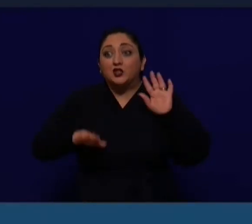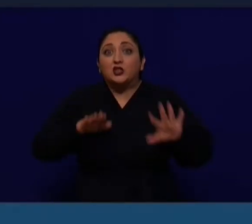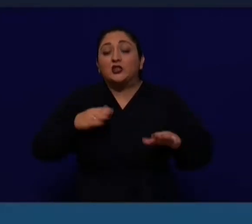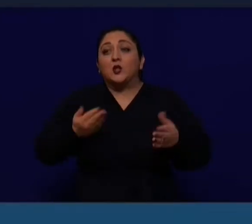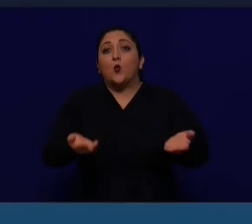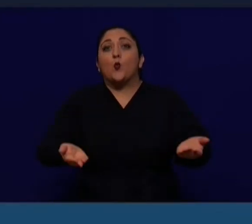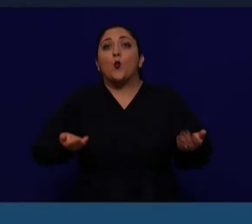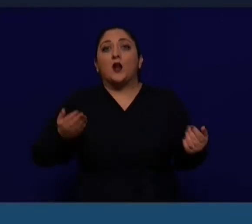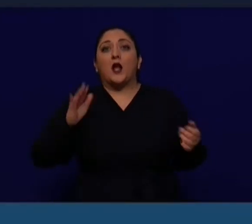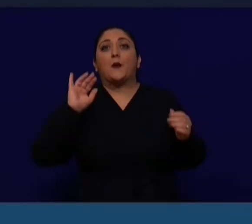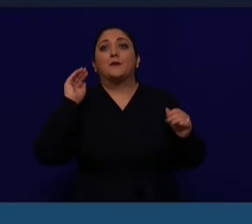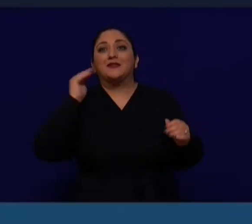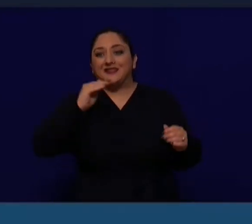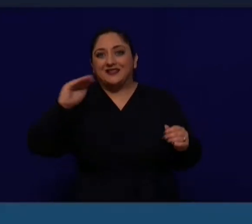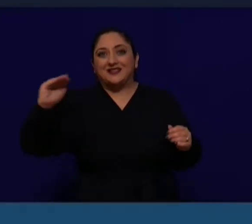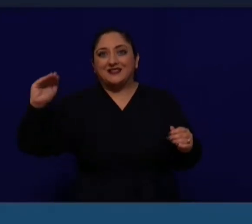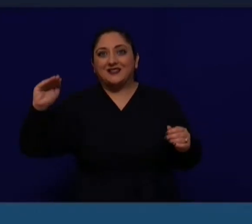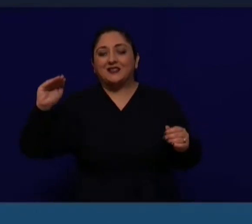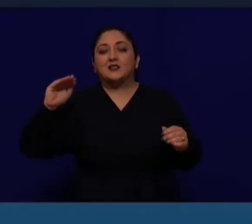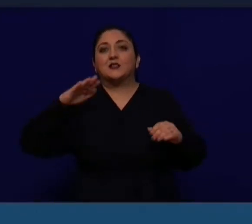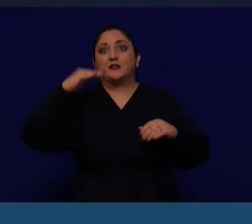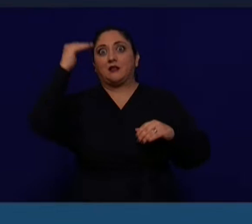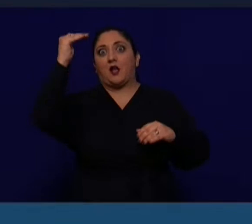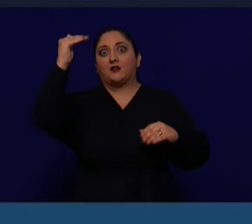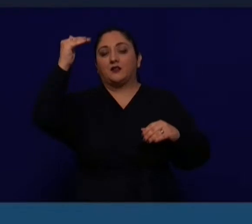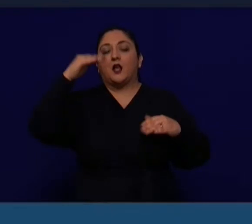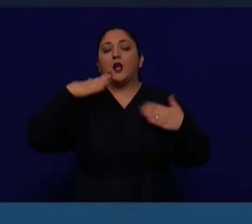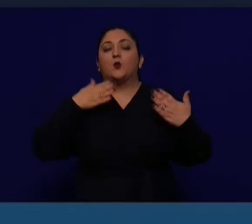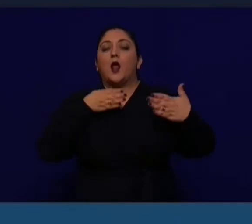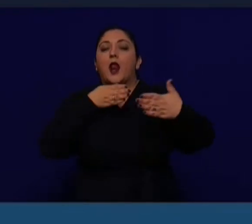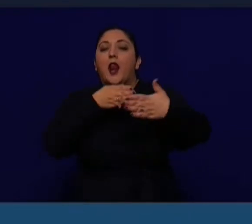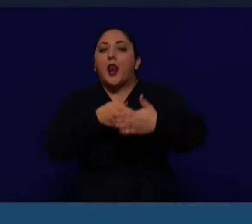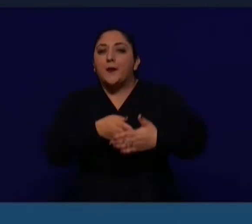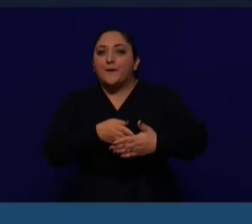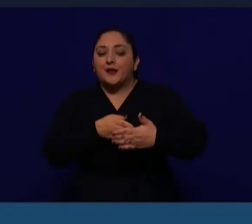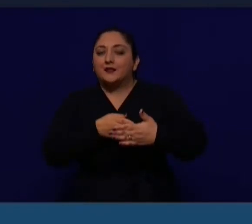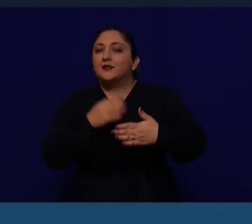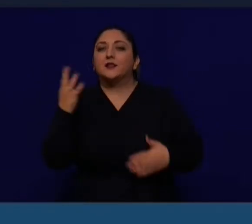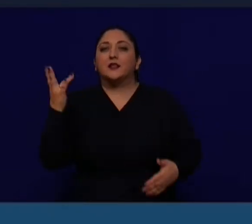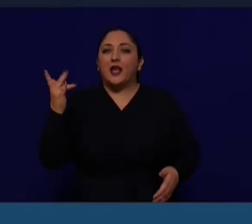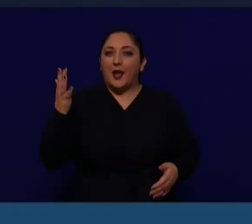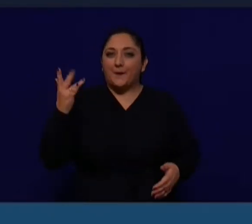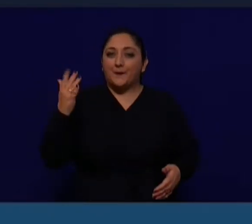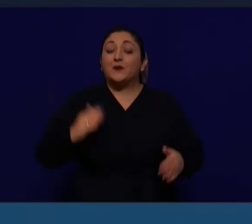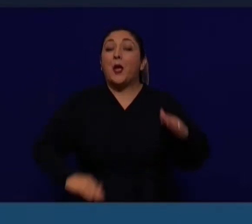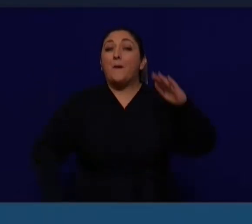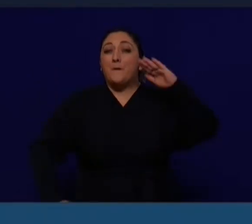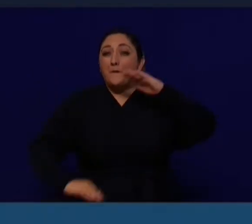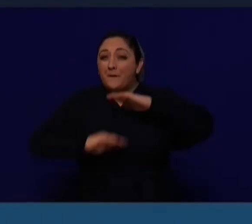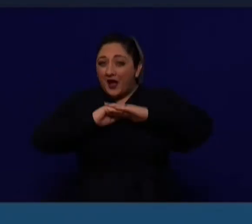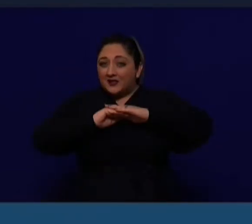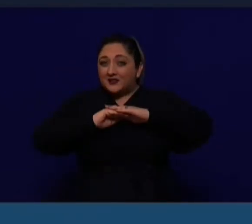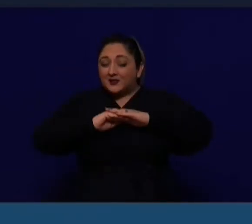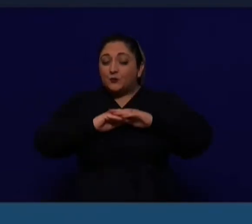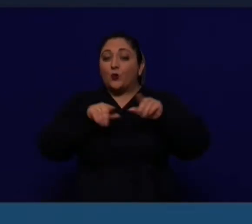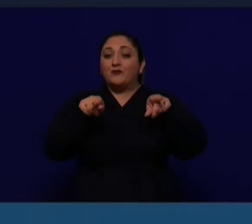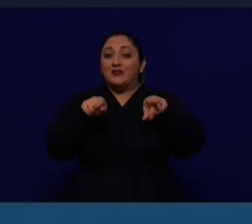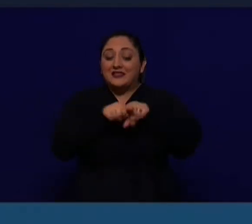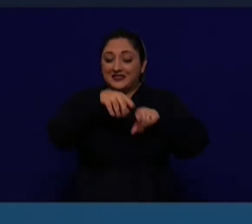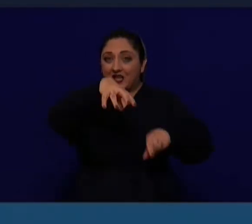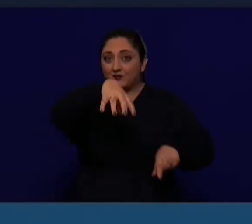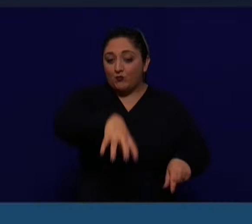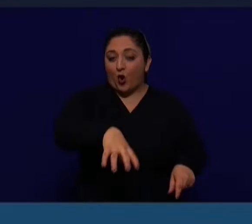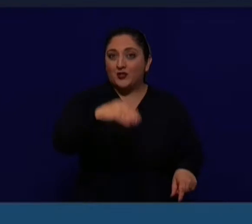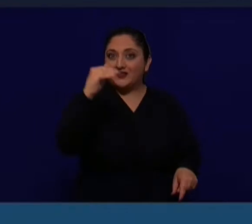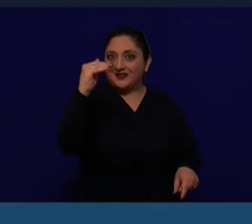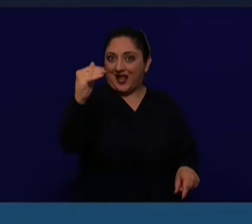kellna nagħmlu wkoll limitazzjoni fuq din is-sitwazzjoni u allura qiegħda tkun limitata li kollox ġa household, ġa private household